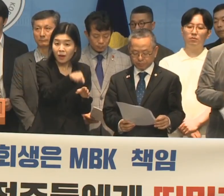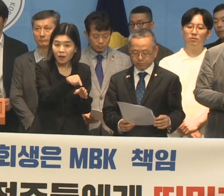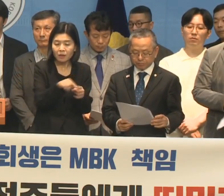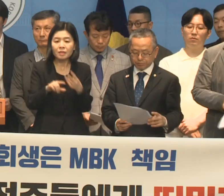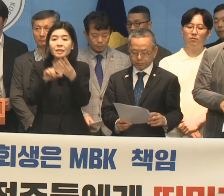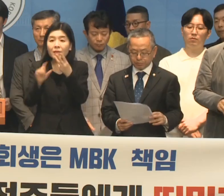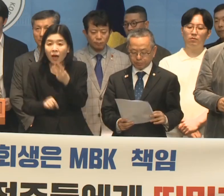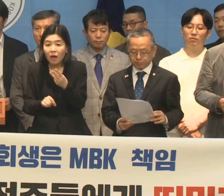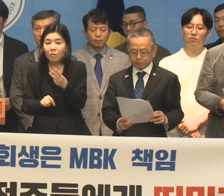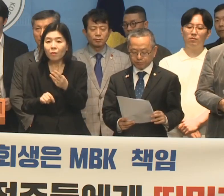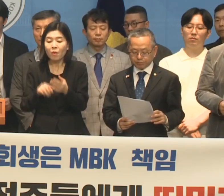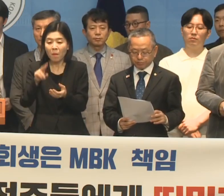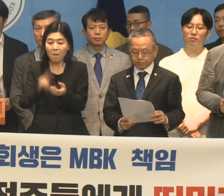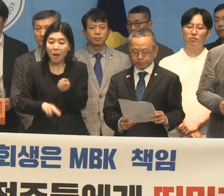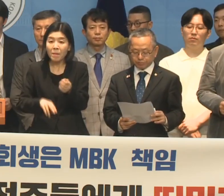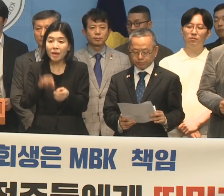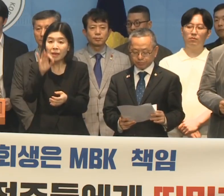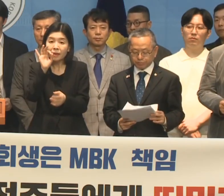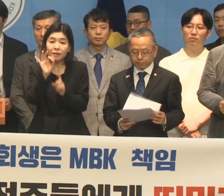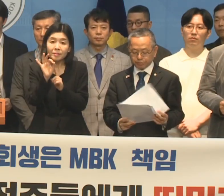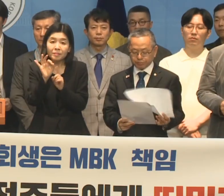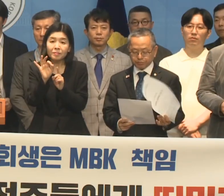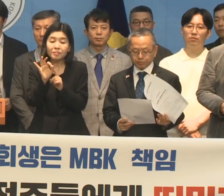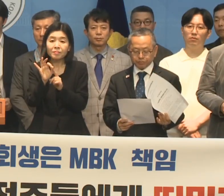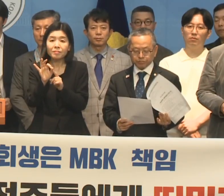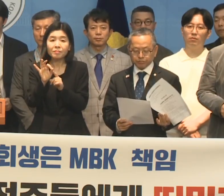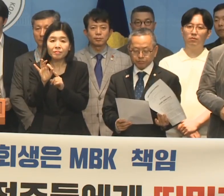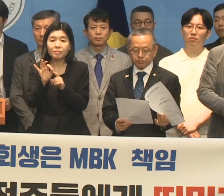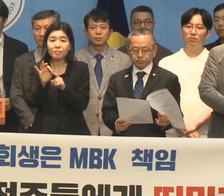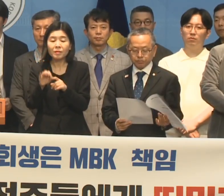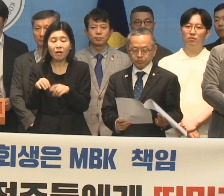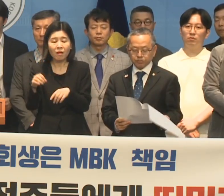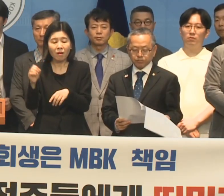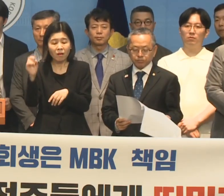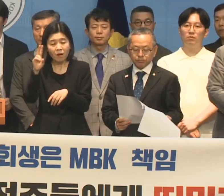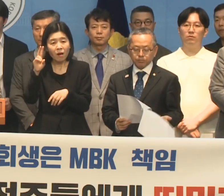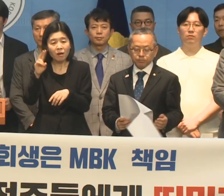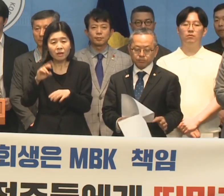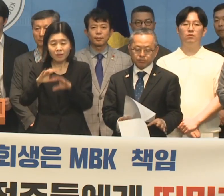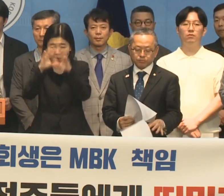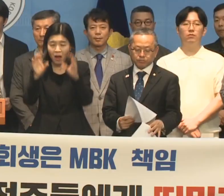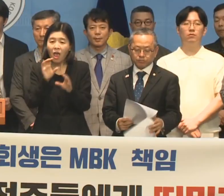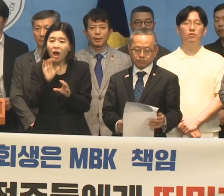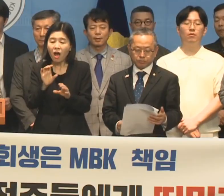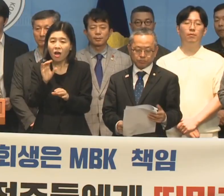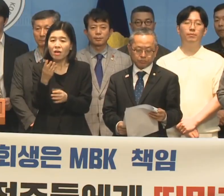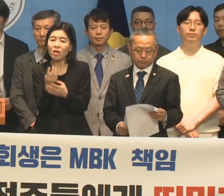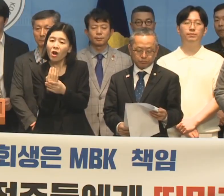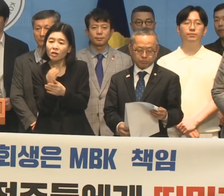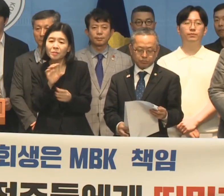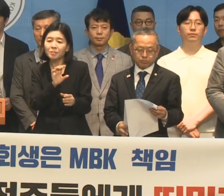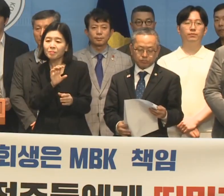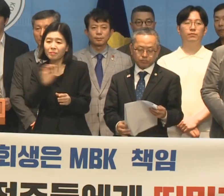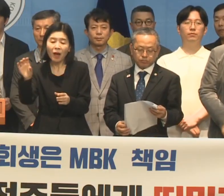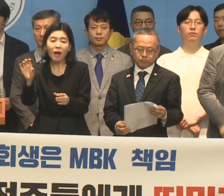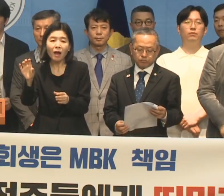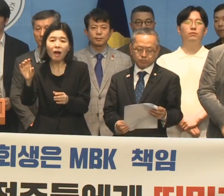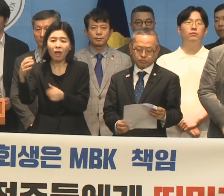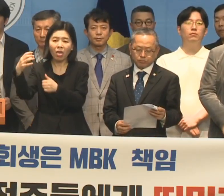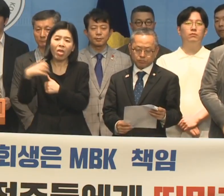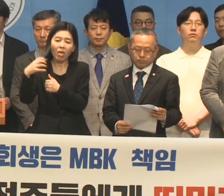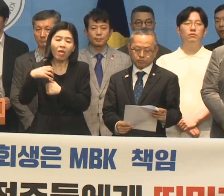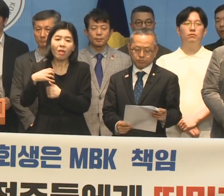대금에 대해 일시불로 현금 입금을 하라는 강요를 하고 있고 압박하는 내용 증명을 보냈습니다.